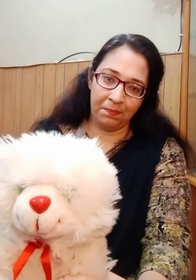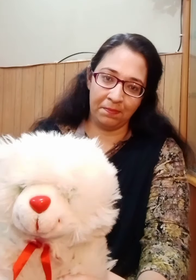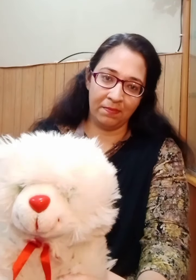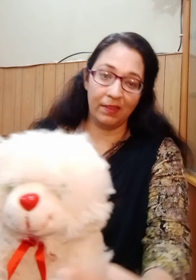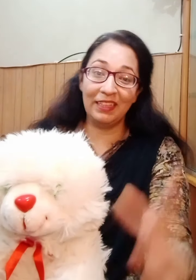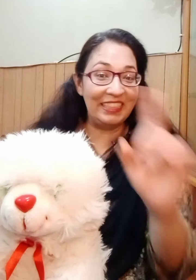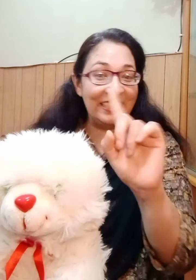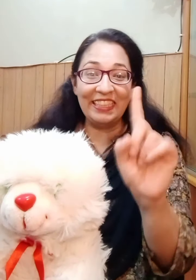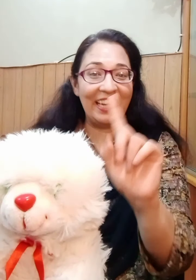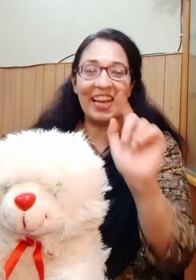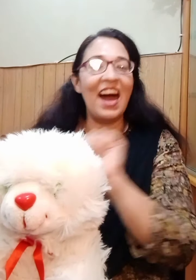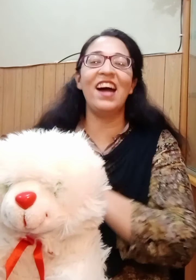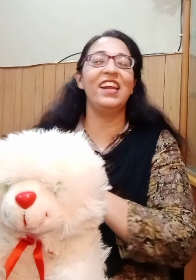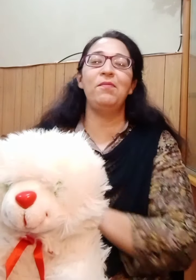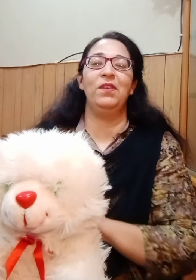जी ने